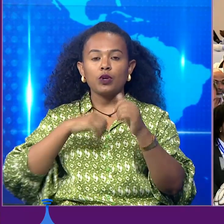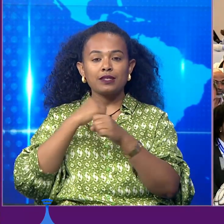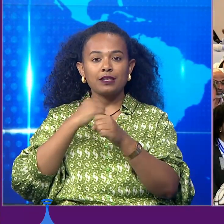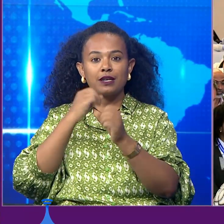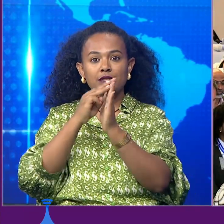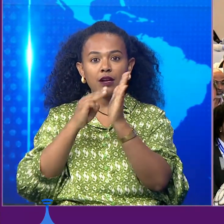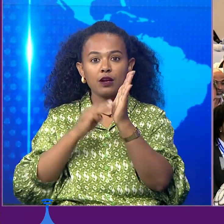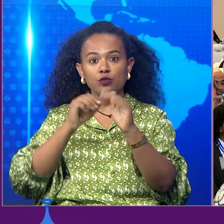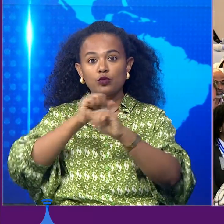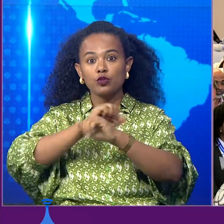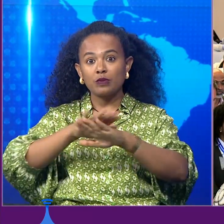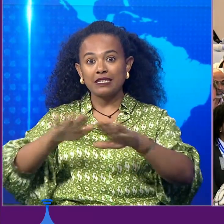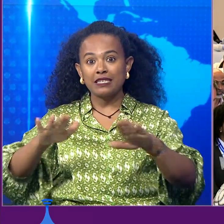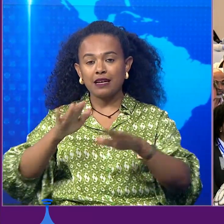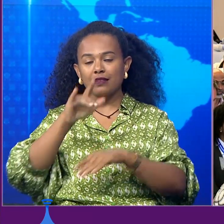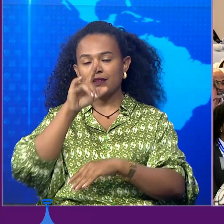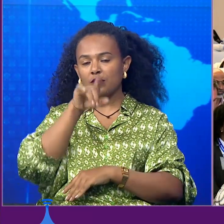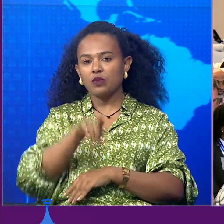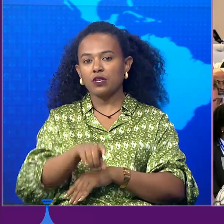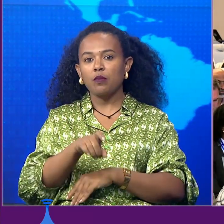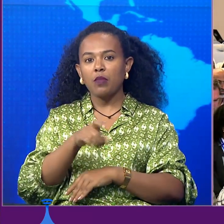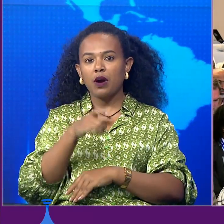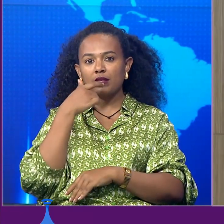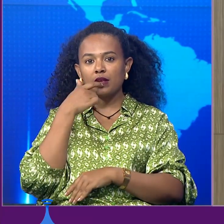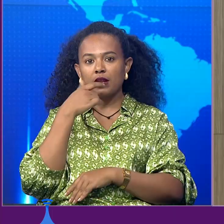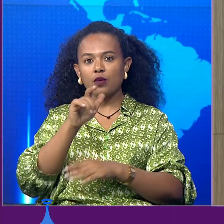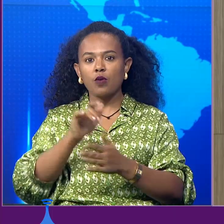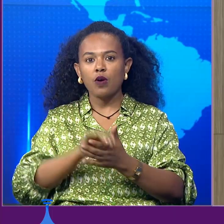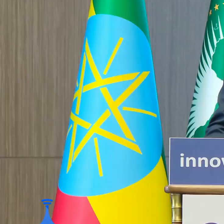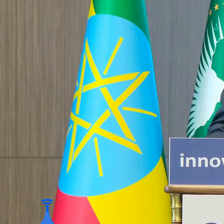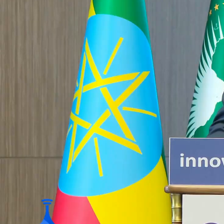ስርዓቶችን መዘርጋት እንደሚገባ አሳስበዋል።